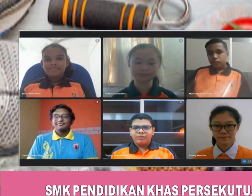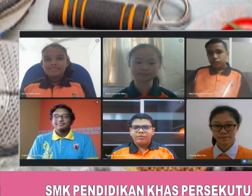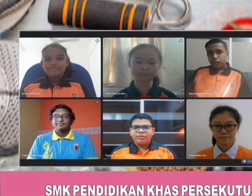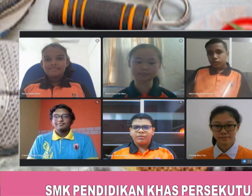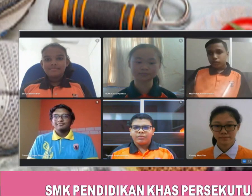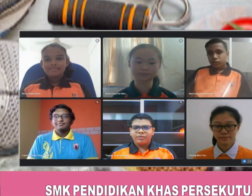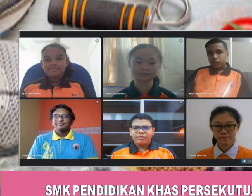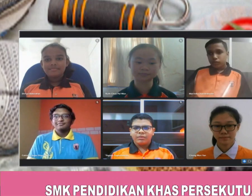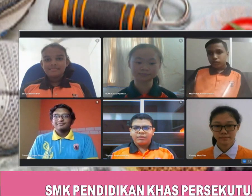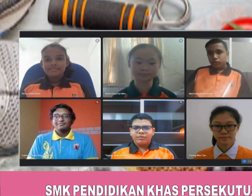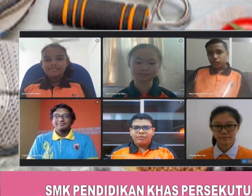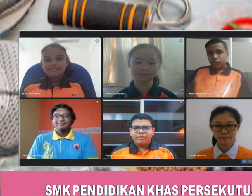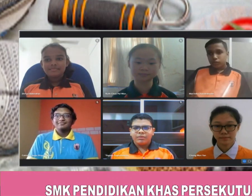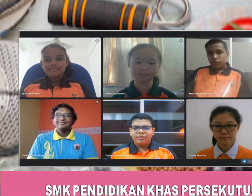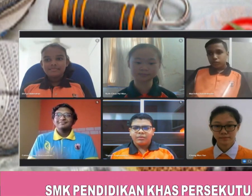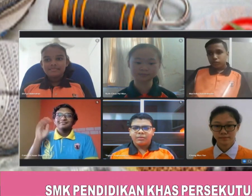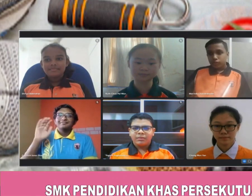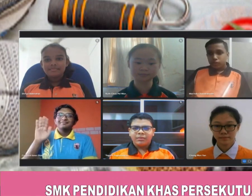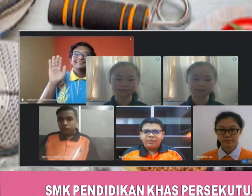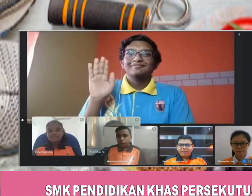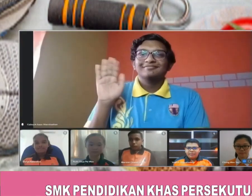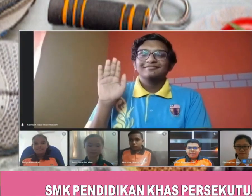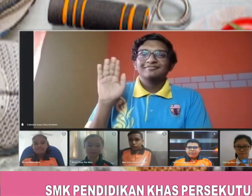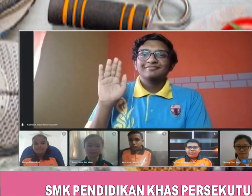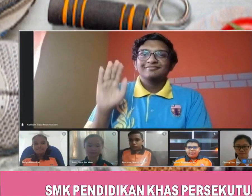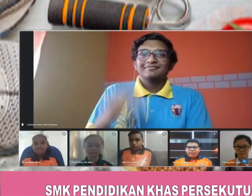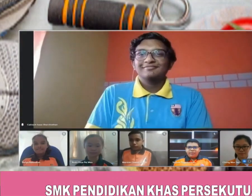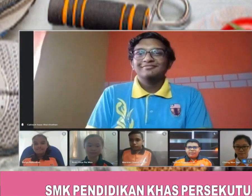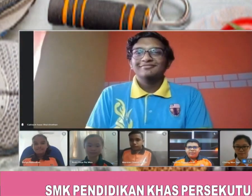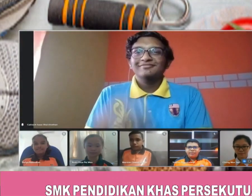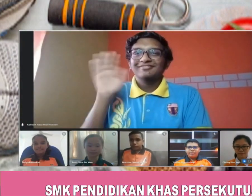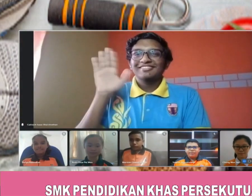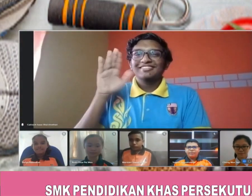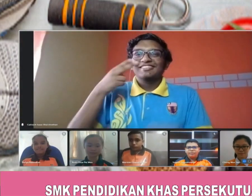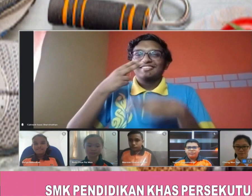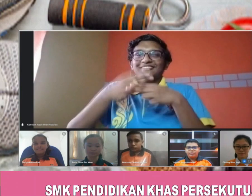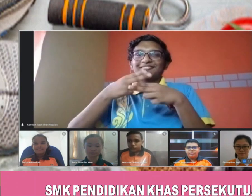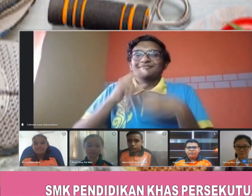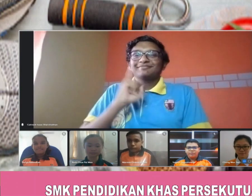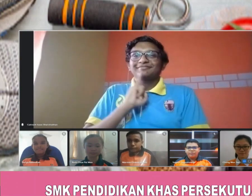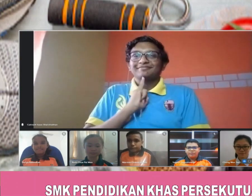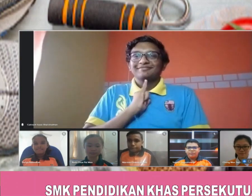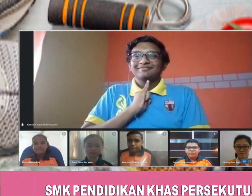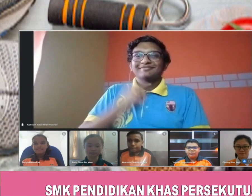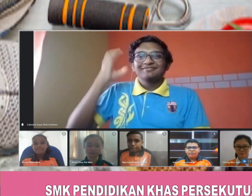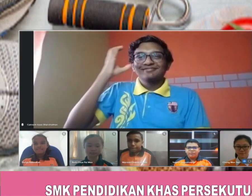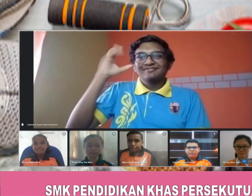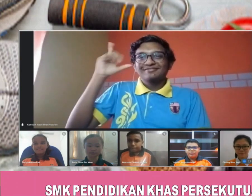Isaac. Kalman. Kalman. Oh. Yes. Oh. Hai. Nama saya